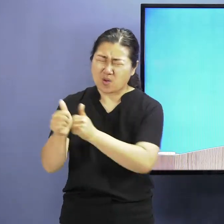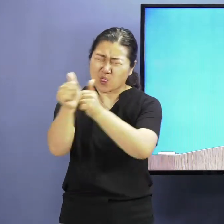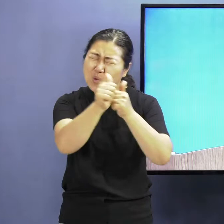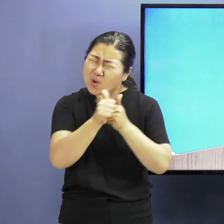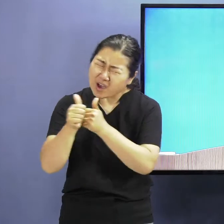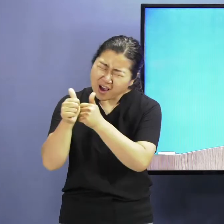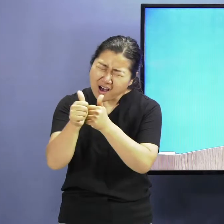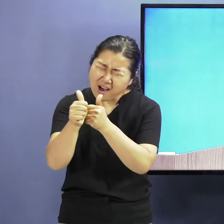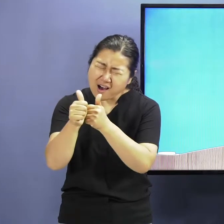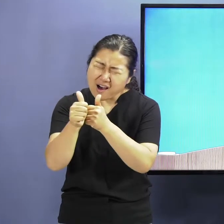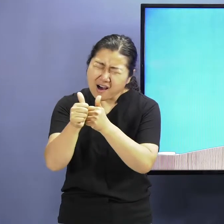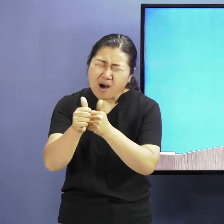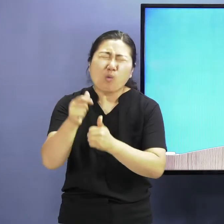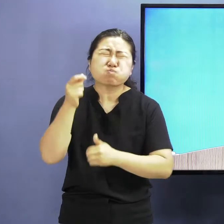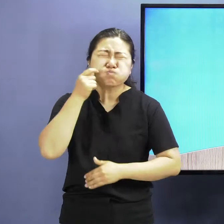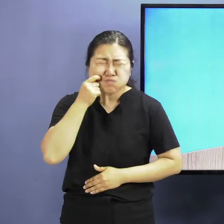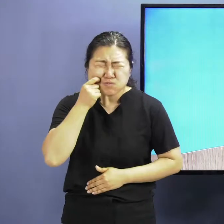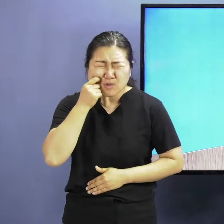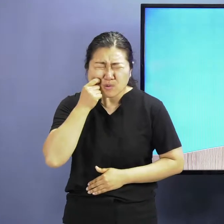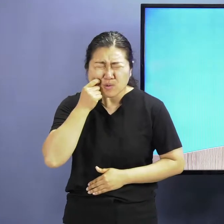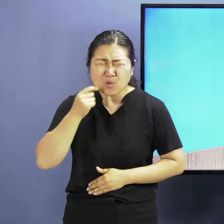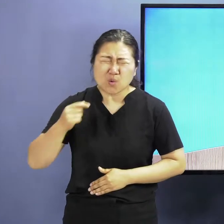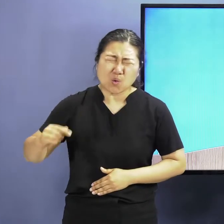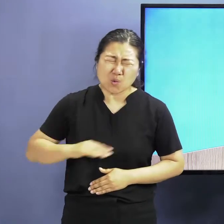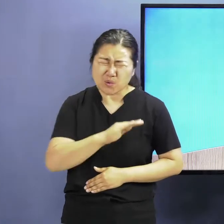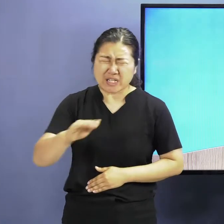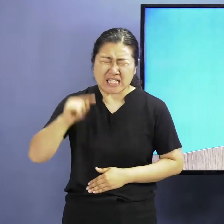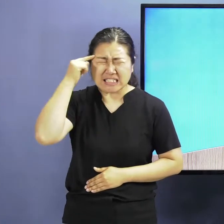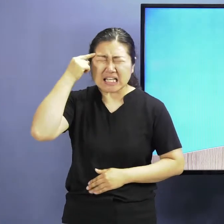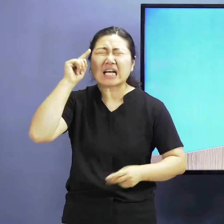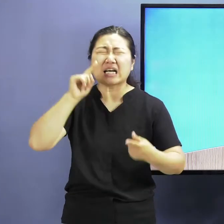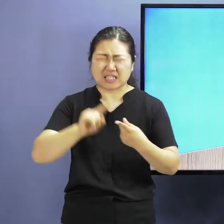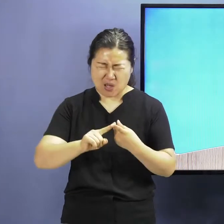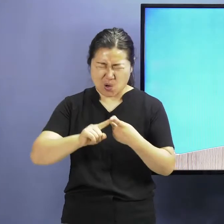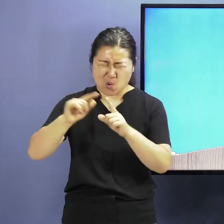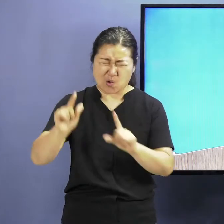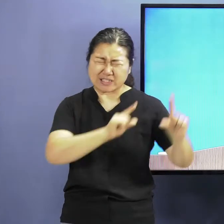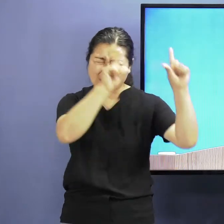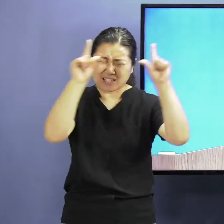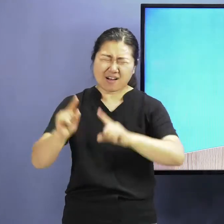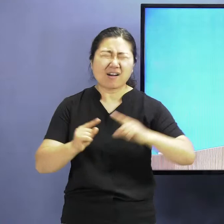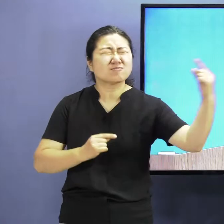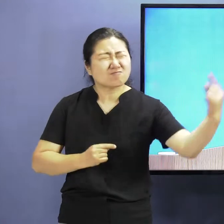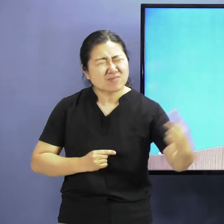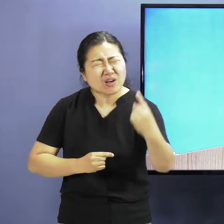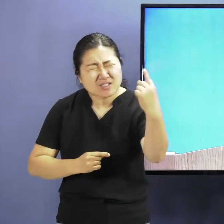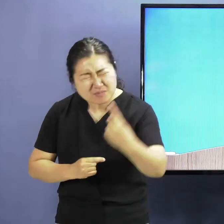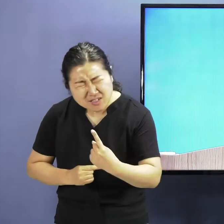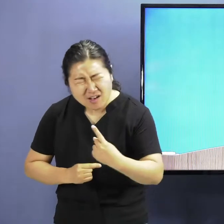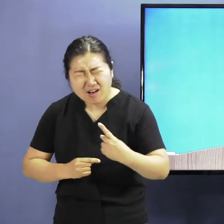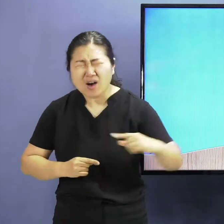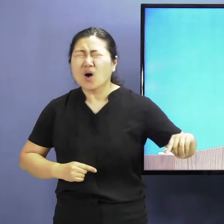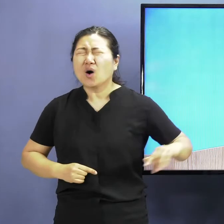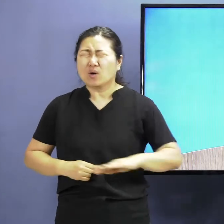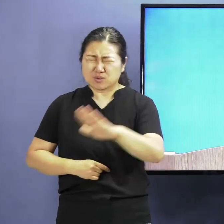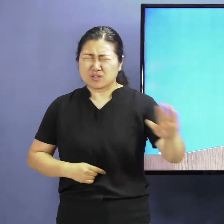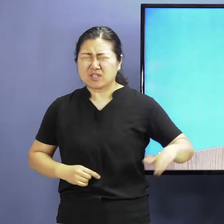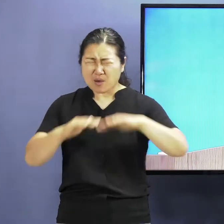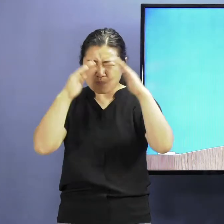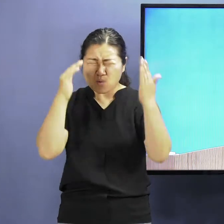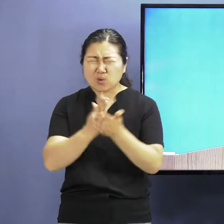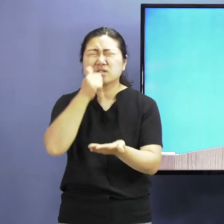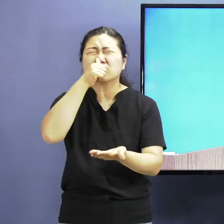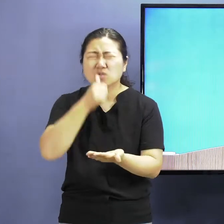주님 앞에 나왔습니다. 마음과 생각을 감찰하시는 주님, 우리의 모든 죄를 십자가의 거룩한 보혈로